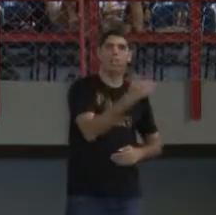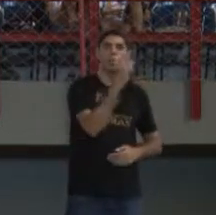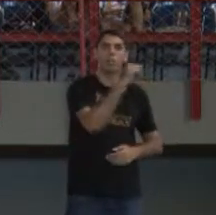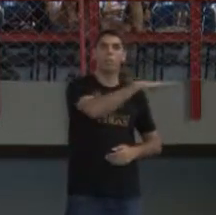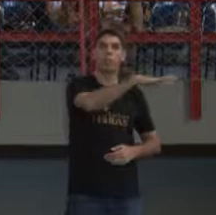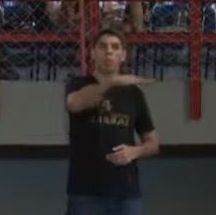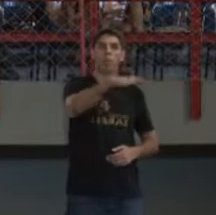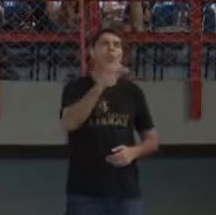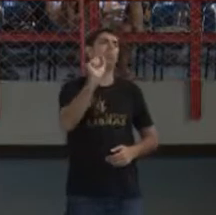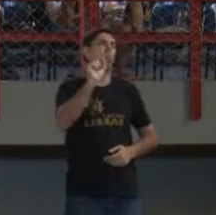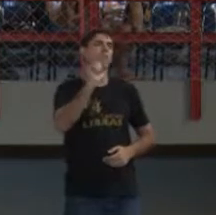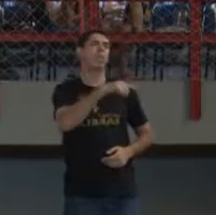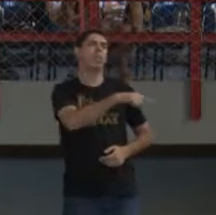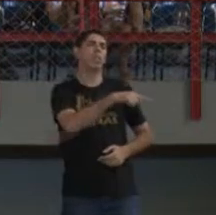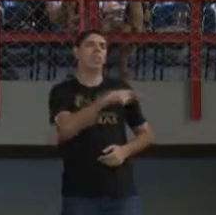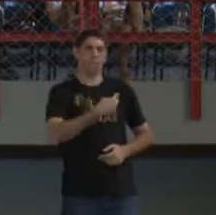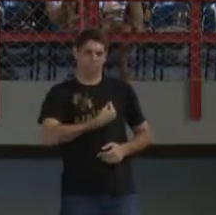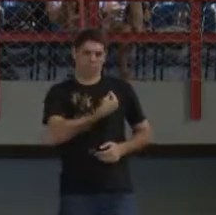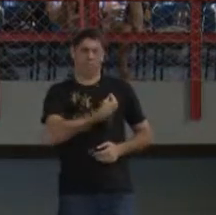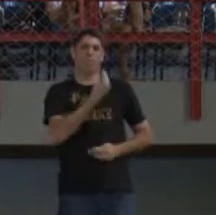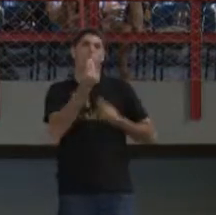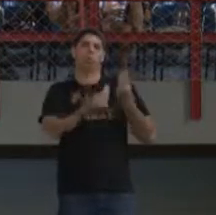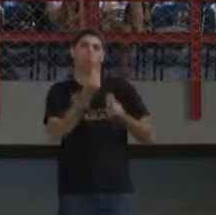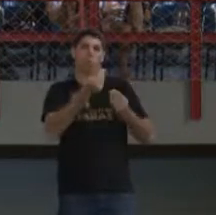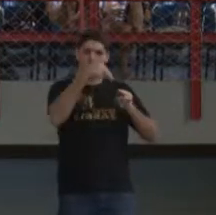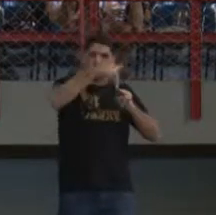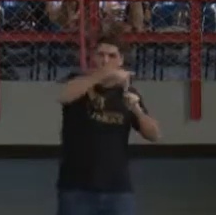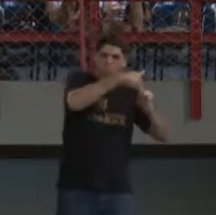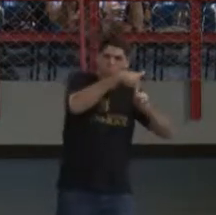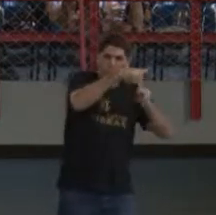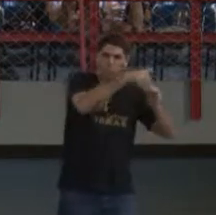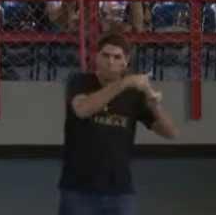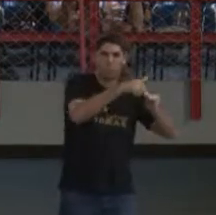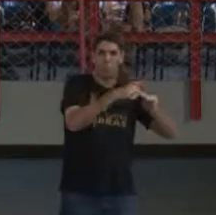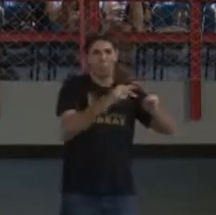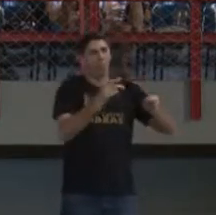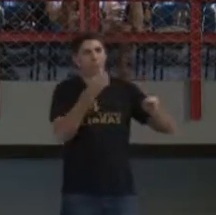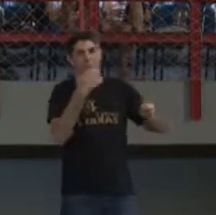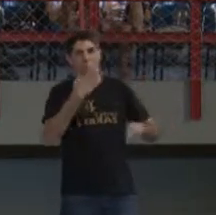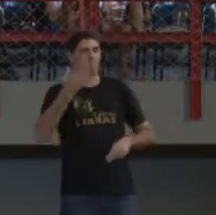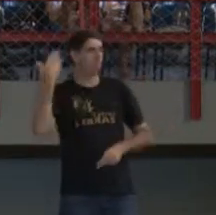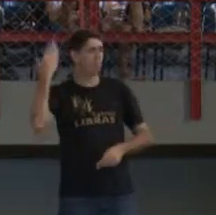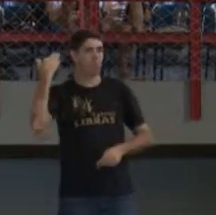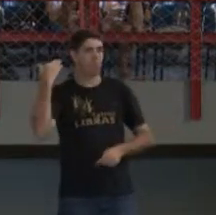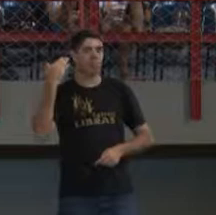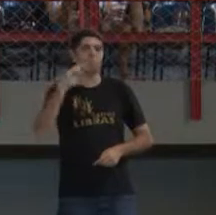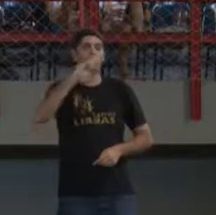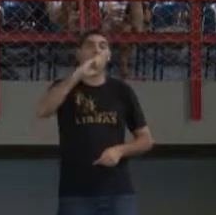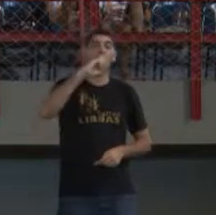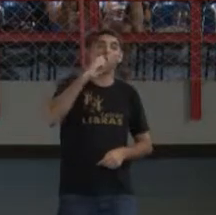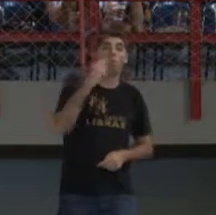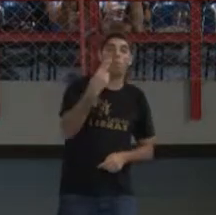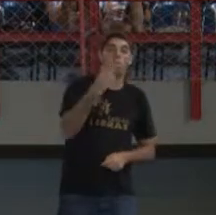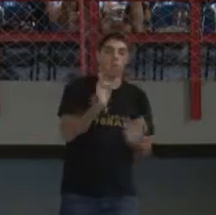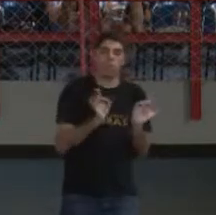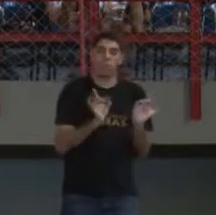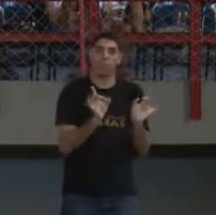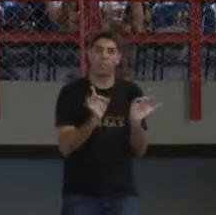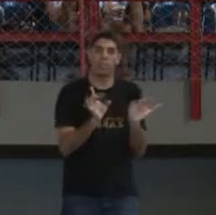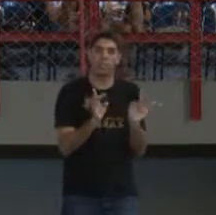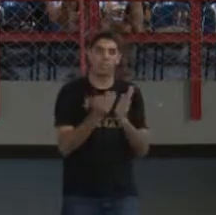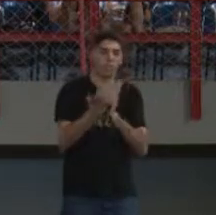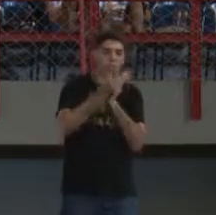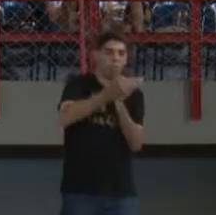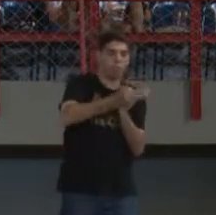viver de surf, não era interessante na época, tá certo? Ou vai viver de comércio marítimo,